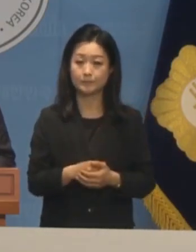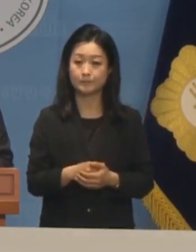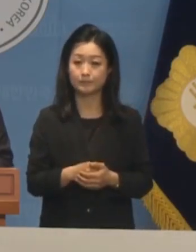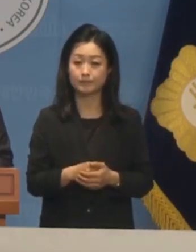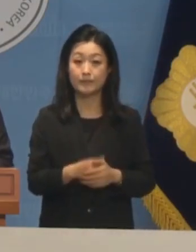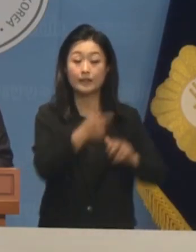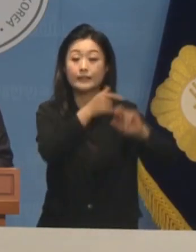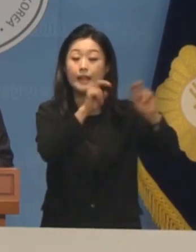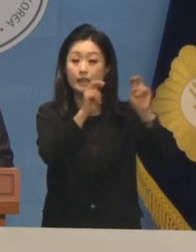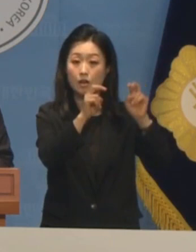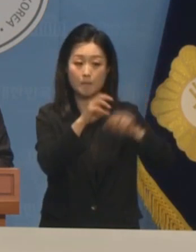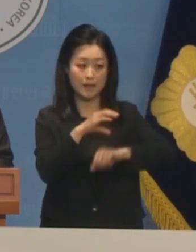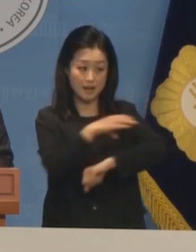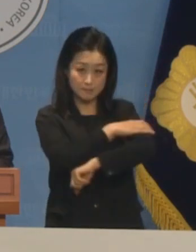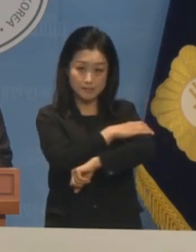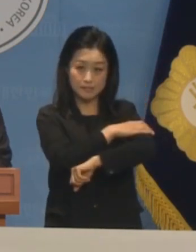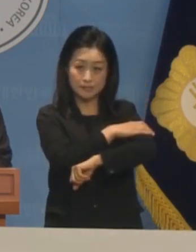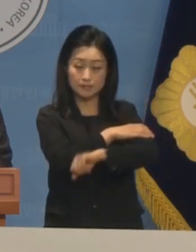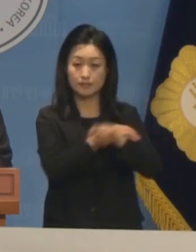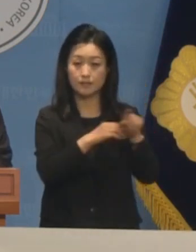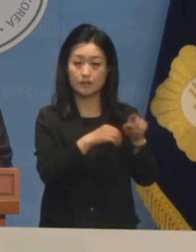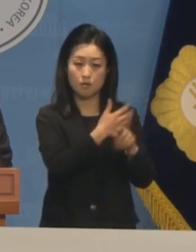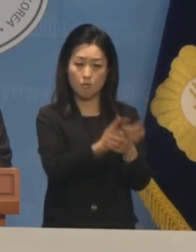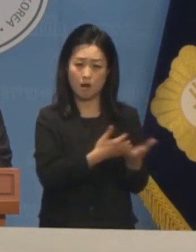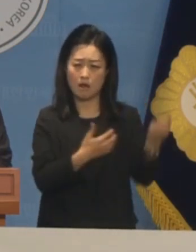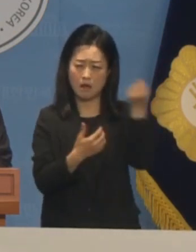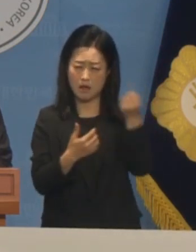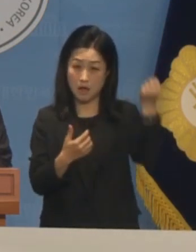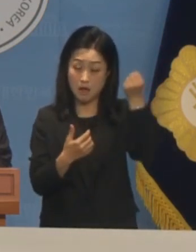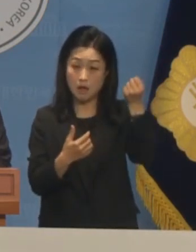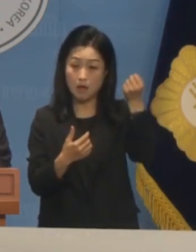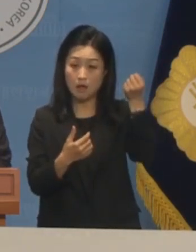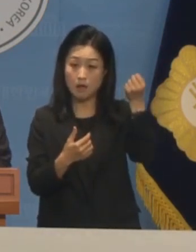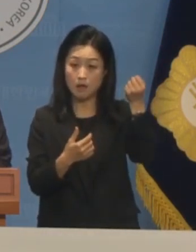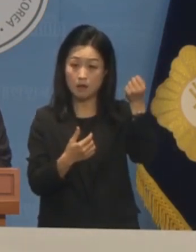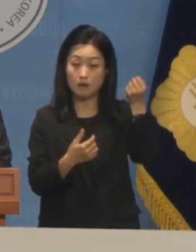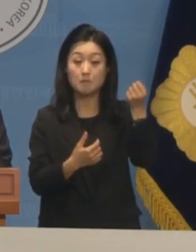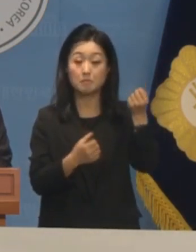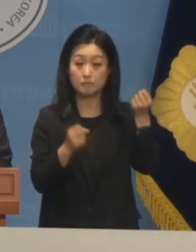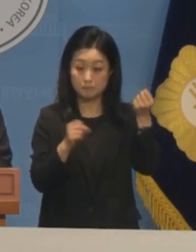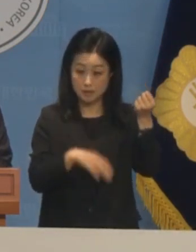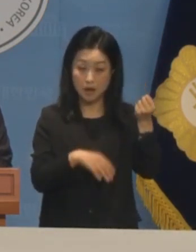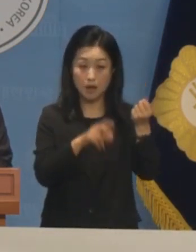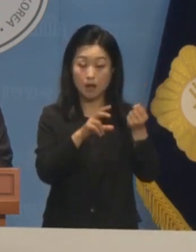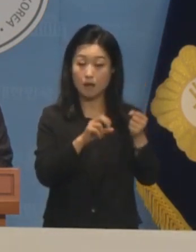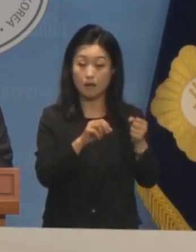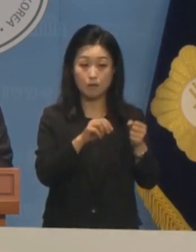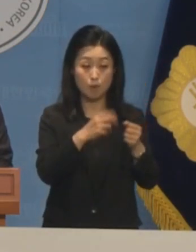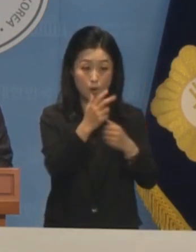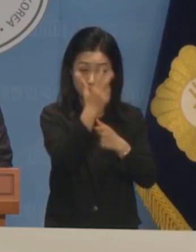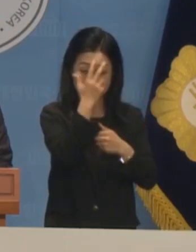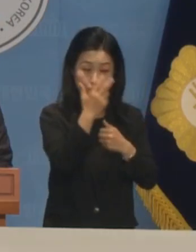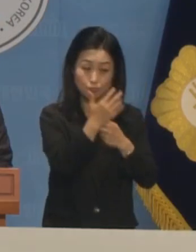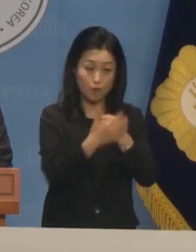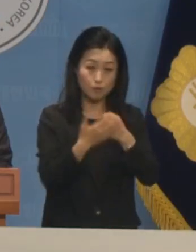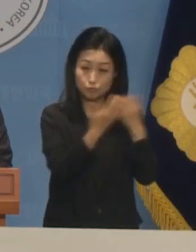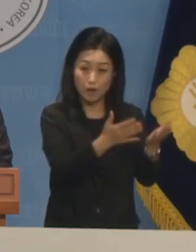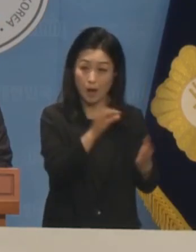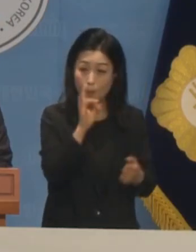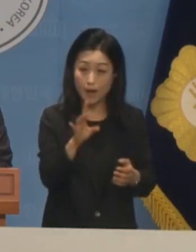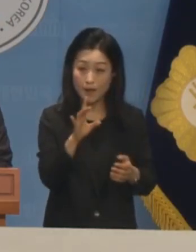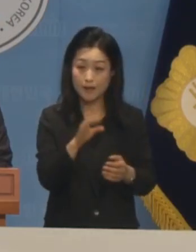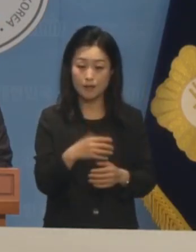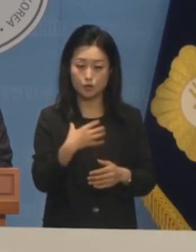일부 대기업의 갑질과 불공정 행위가 아무 일 없었다는 듯이 흐지부지 끝나서는 안 됩니다. 강력한